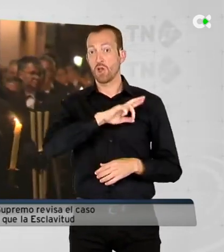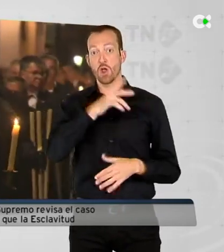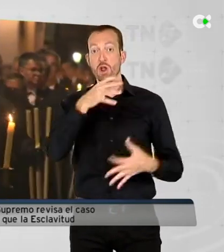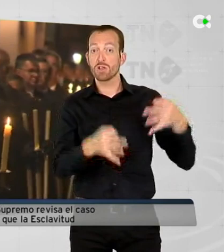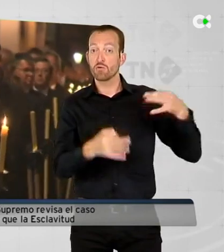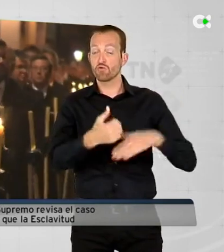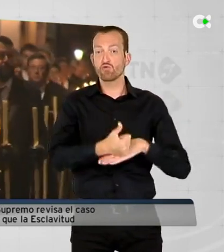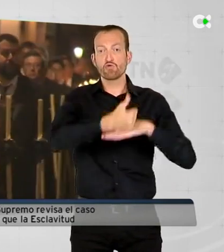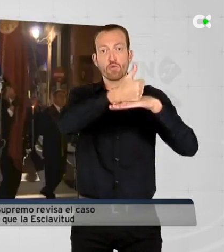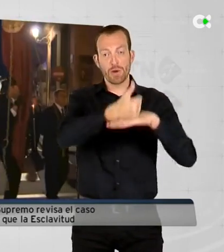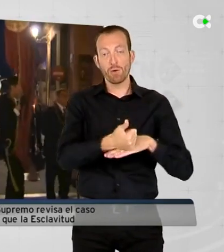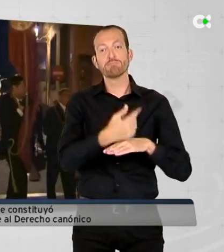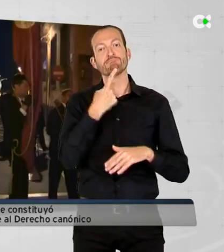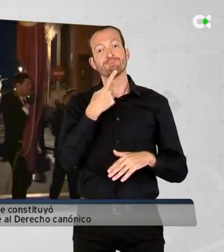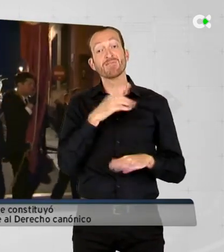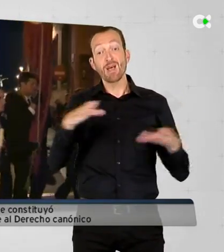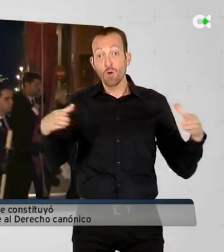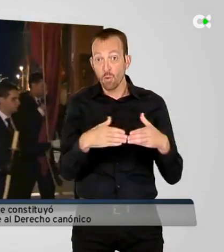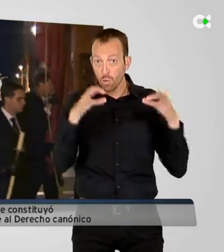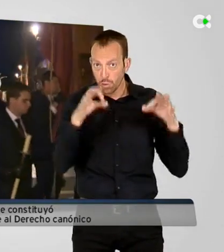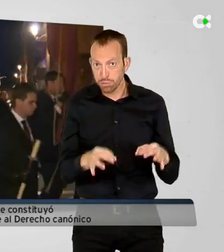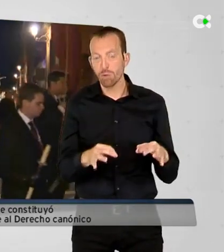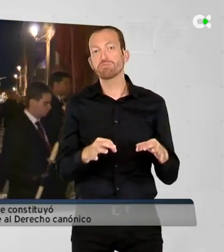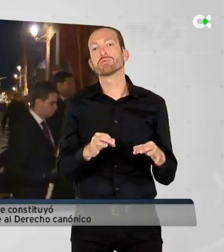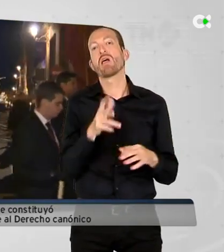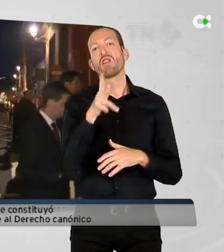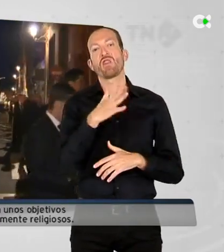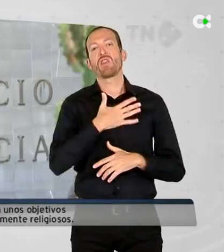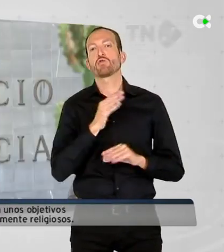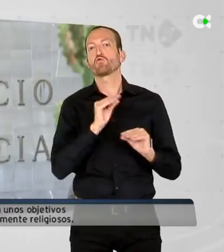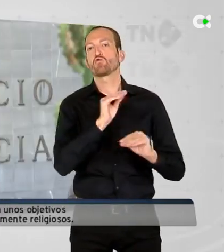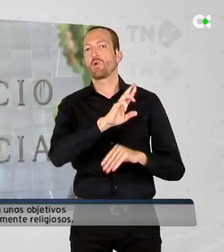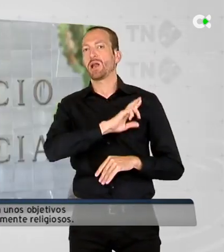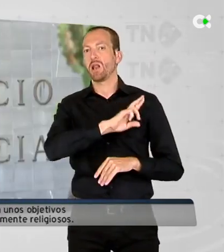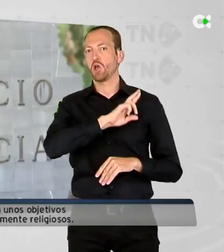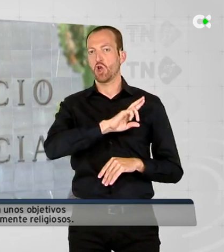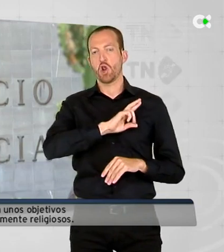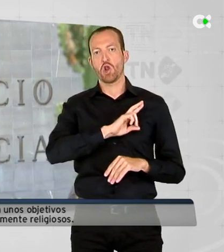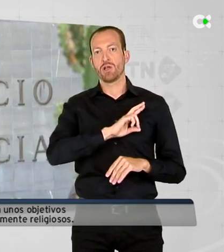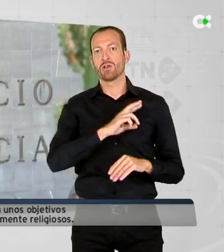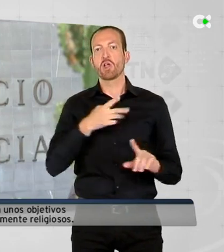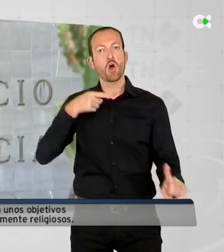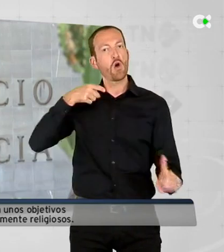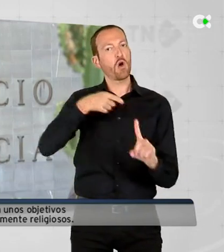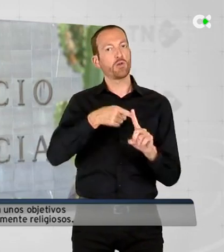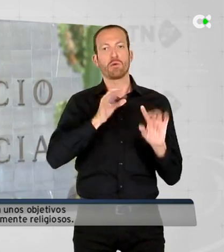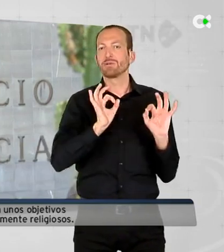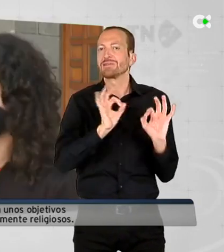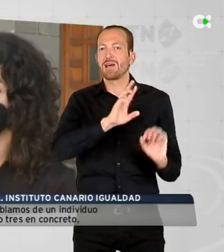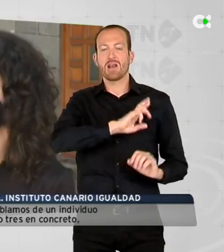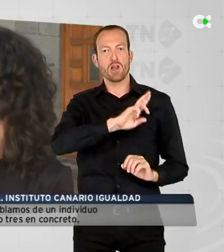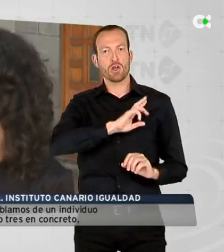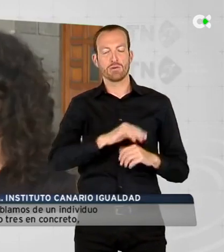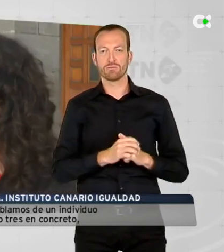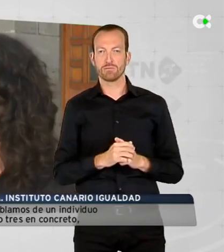revisa el caso y dice que la esclavitud se constituyó conforme al derecho canónico con unos objetivos meramente religiosos.